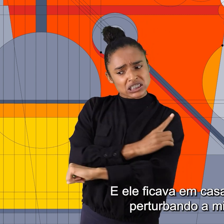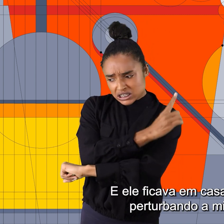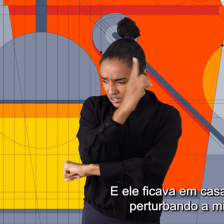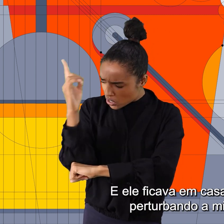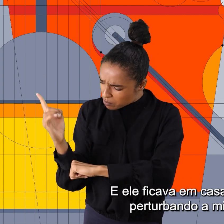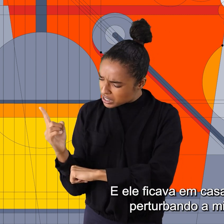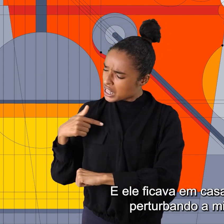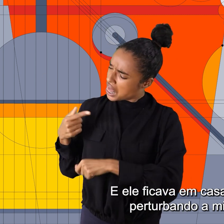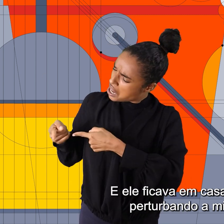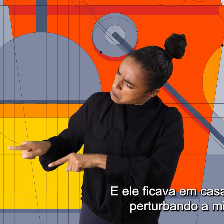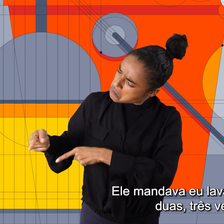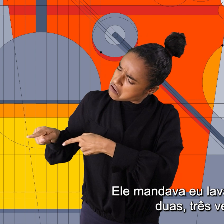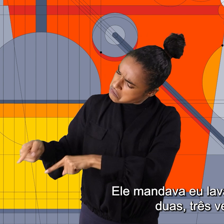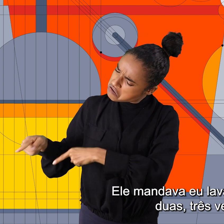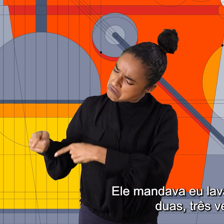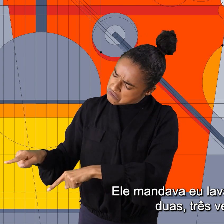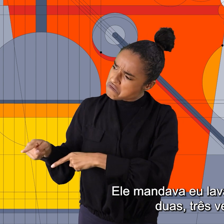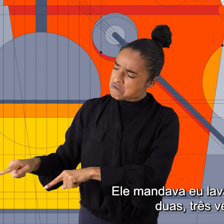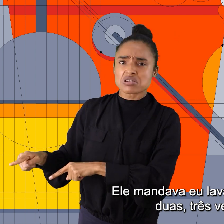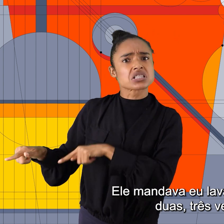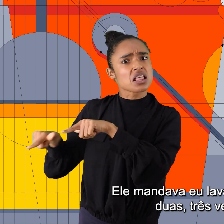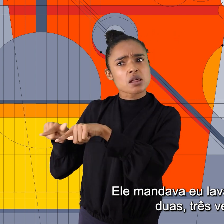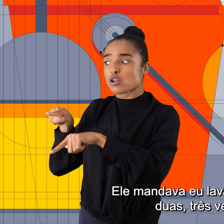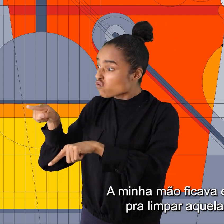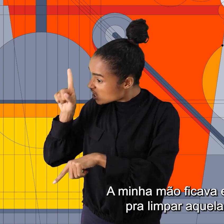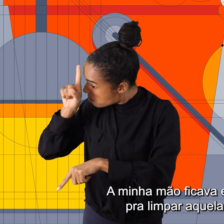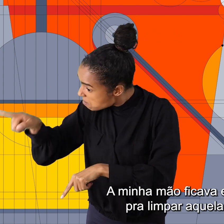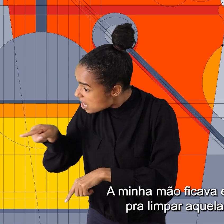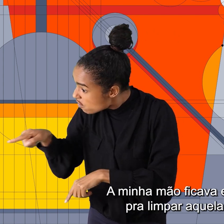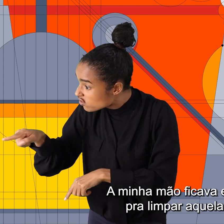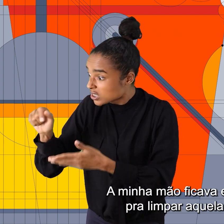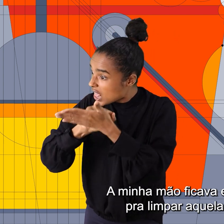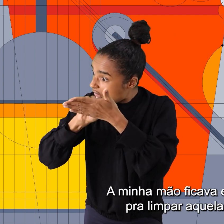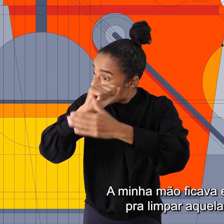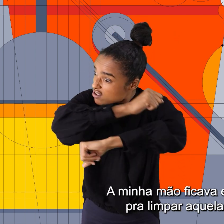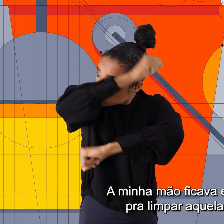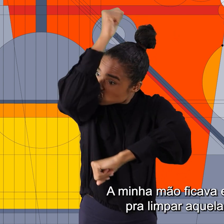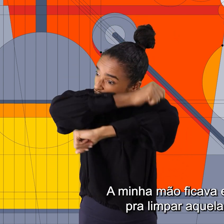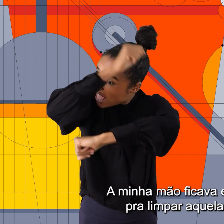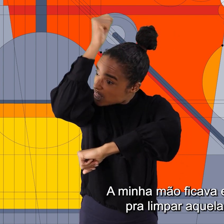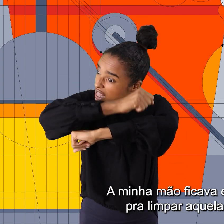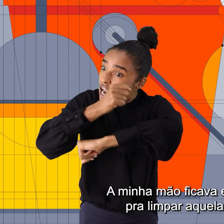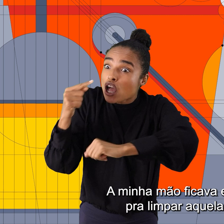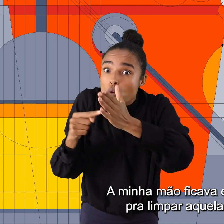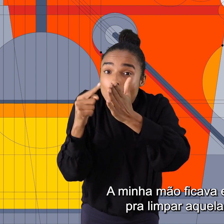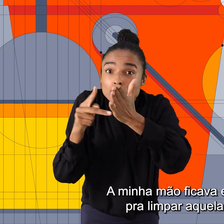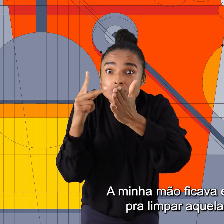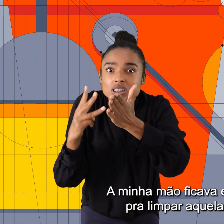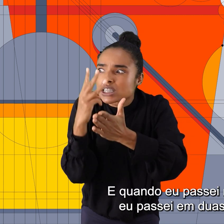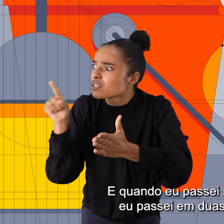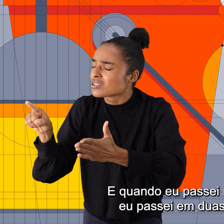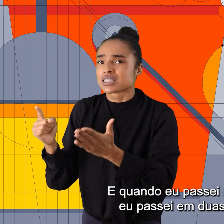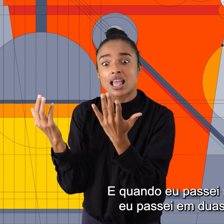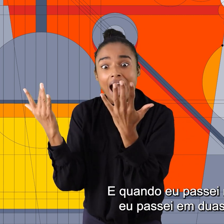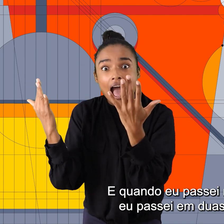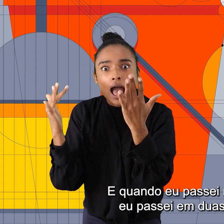dia inteiro, perturbando a minha vida. Ele mandava lavar as janelas 2, 3 vezes. A minha mão ficava em carne viva para limpar aquela janela ali.